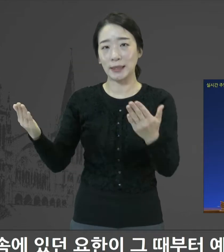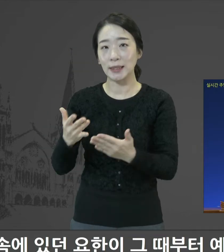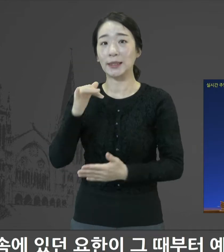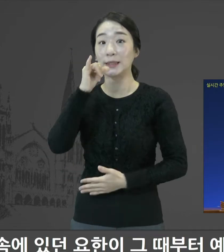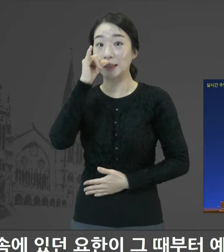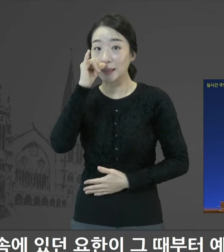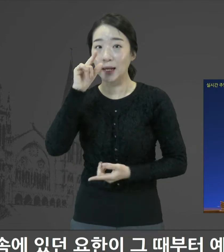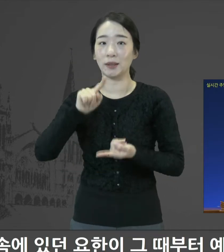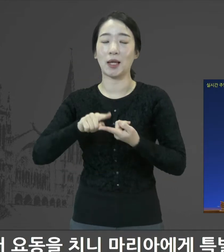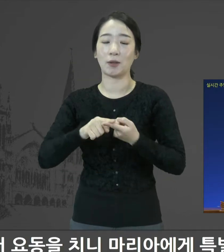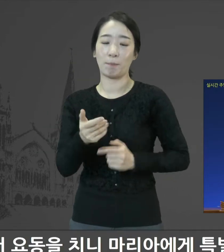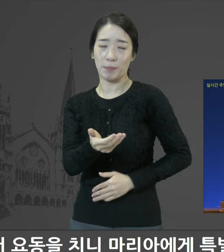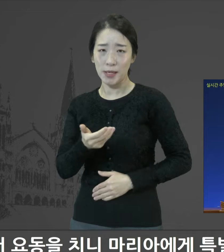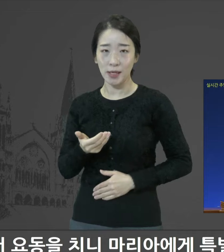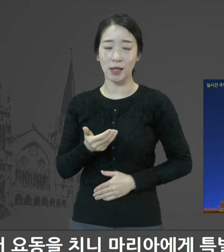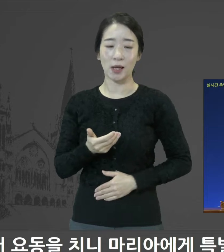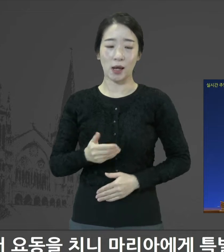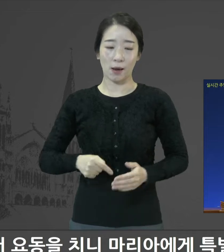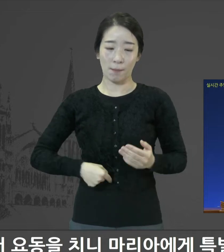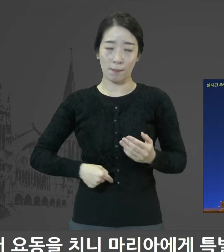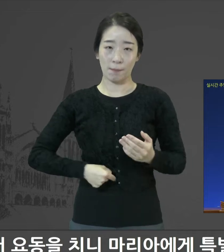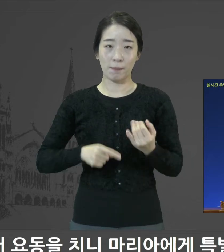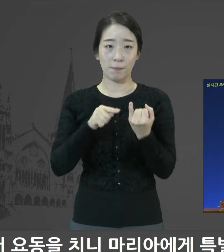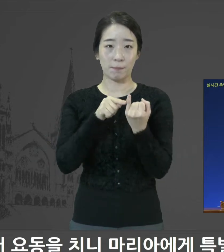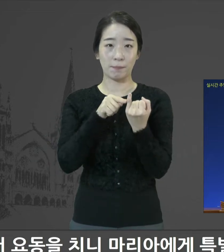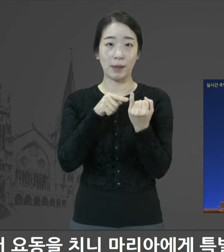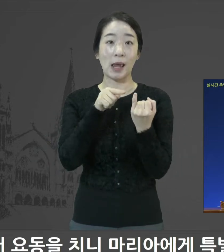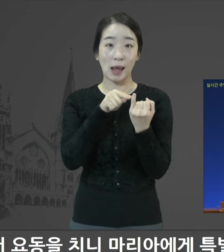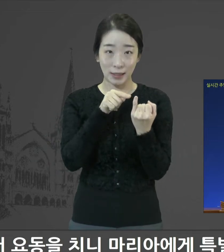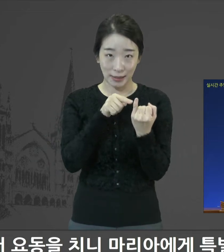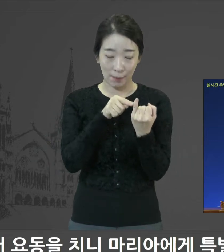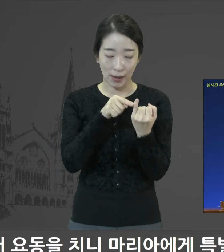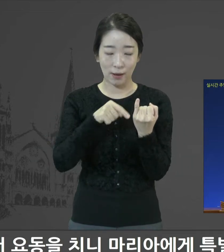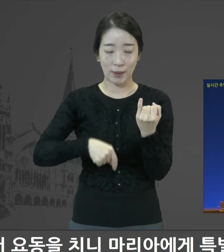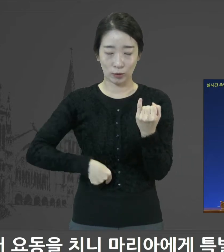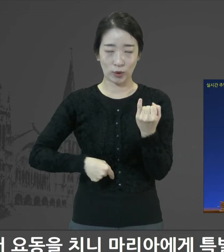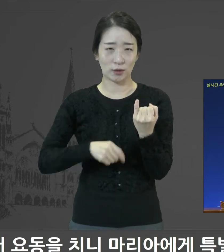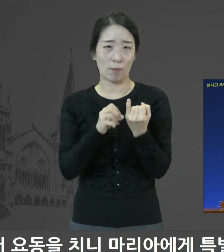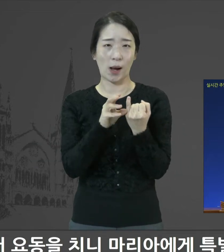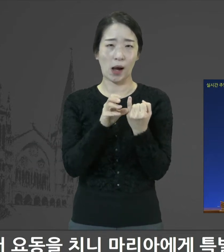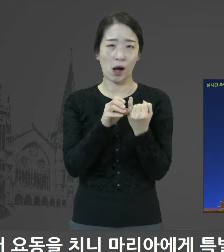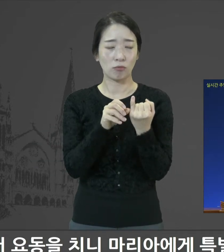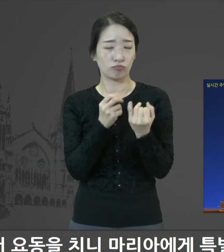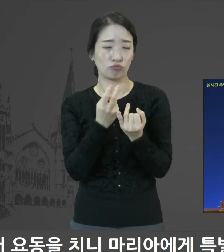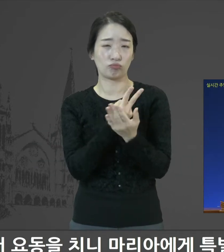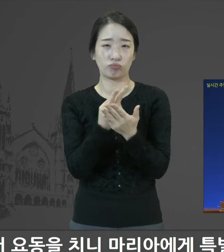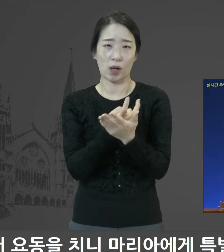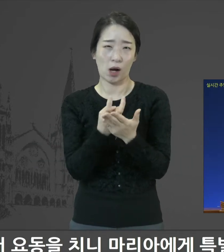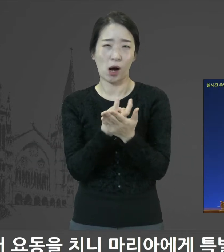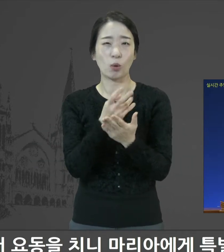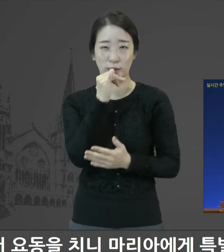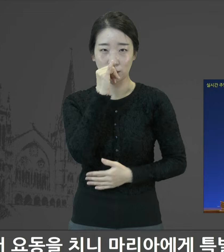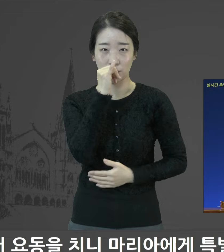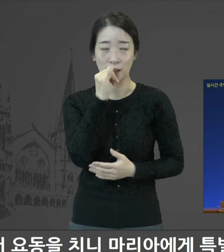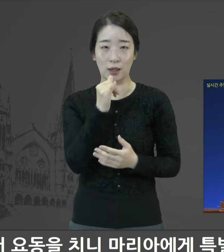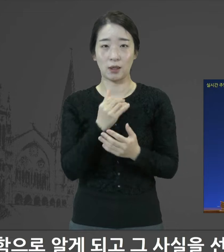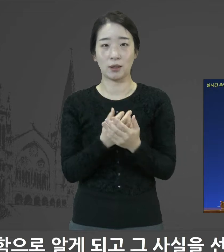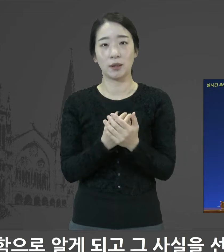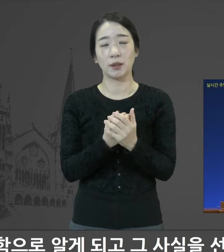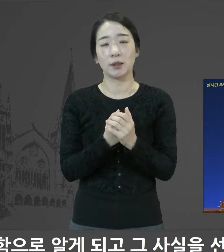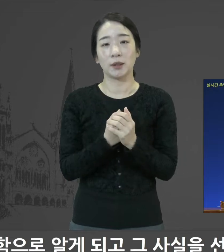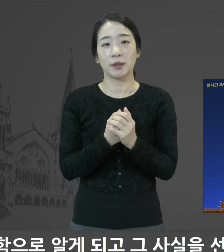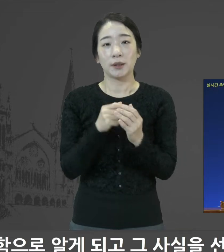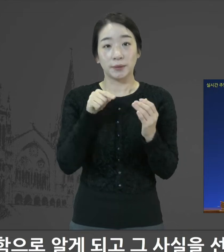충만함으로 알게 되고 그 사실을 이제 선포하는 겁니다. 이에 두 사람이 유대